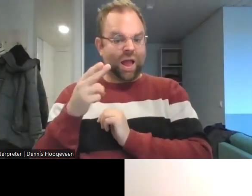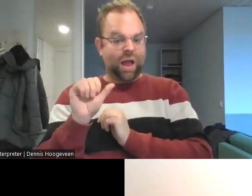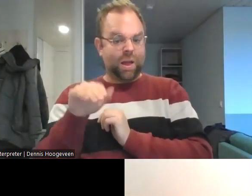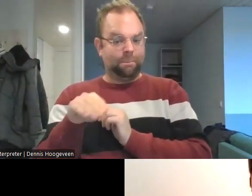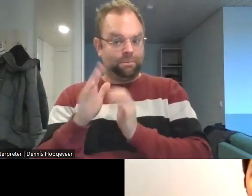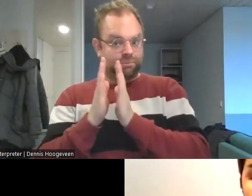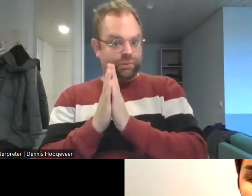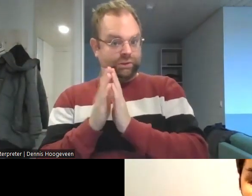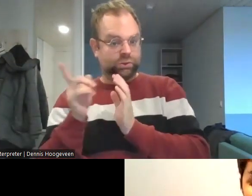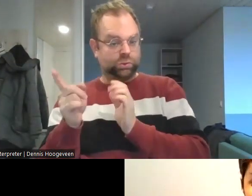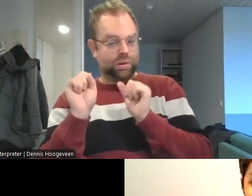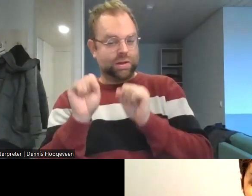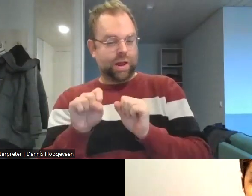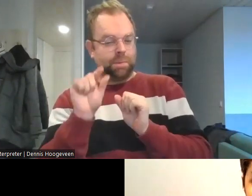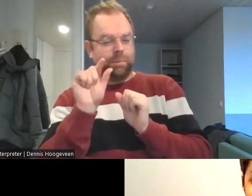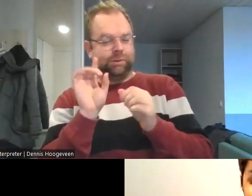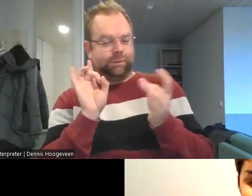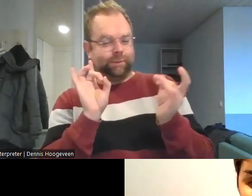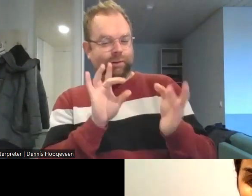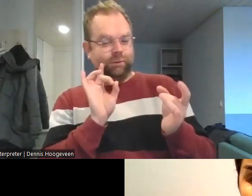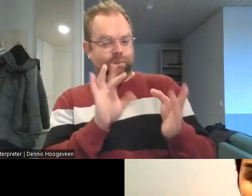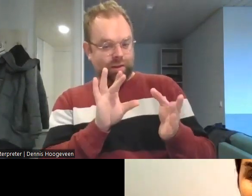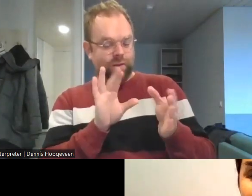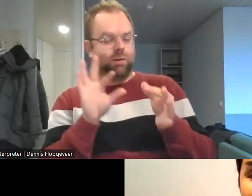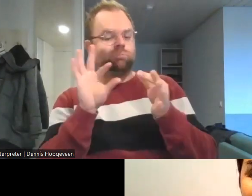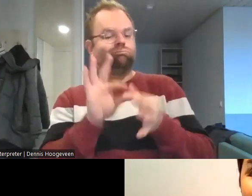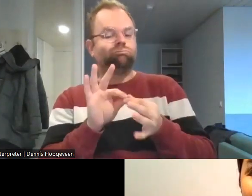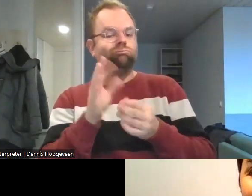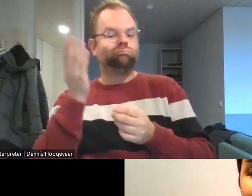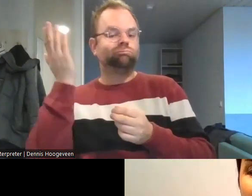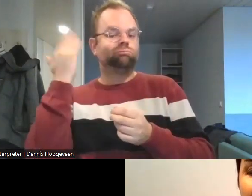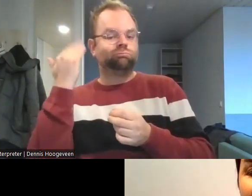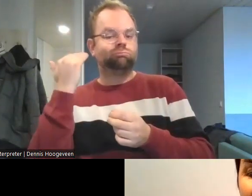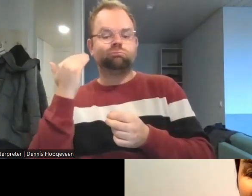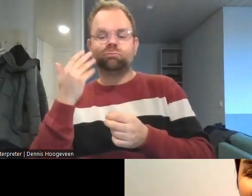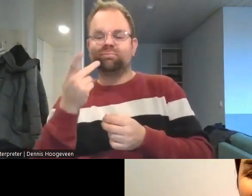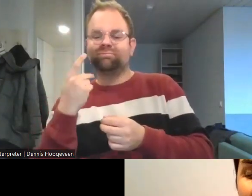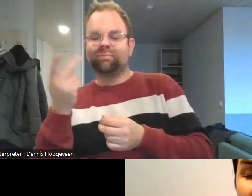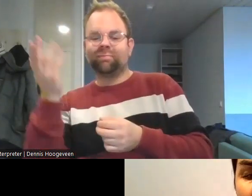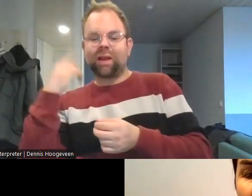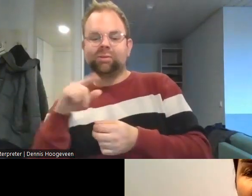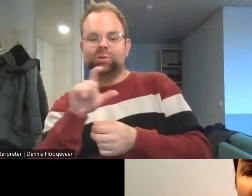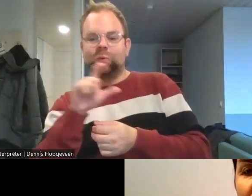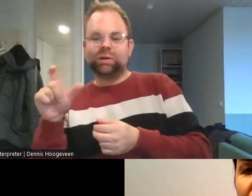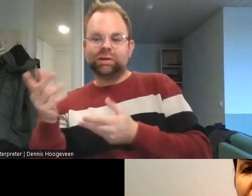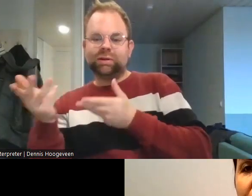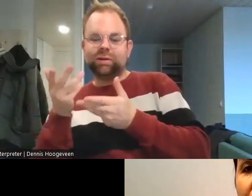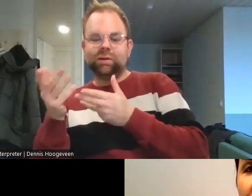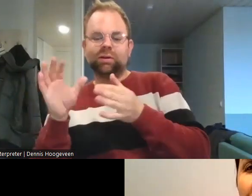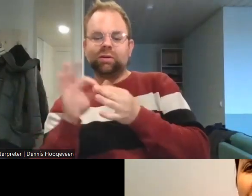répondre, de nous informer sur la base de la conversation de la semaine dernière.